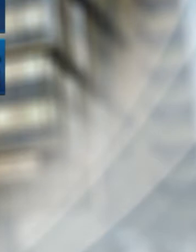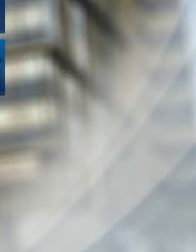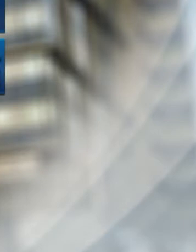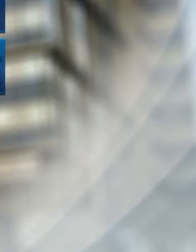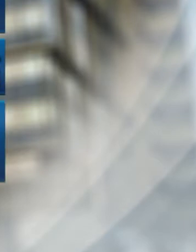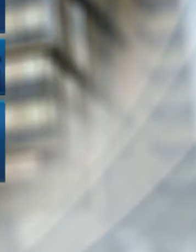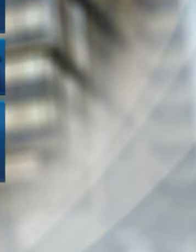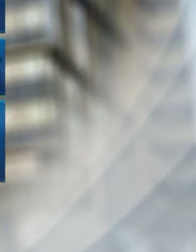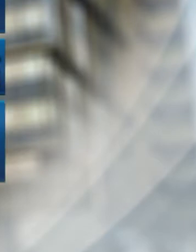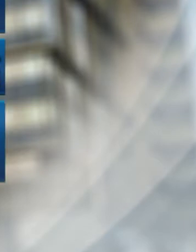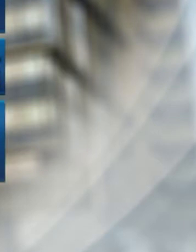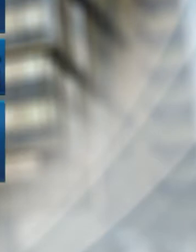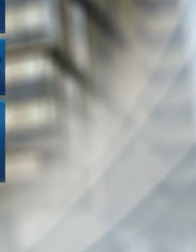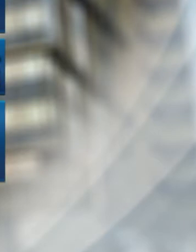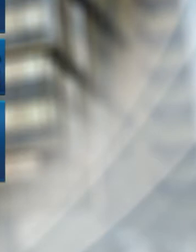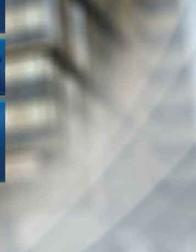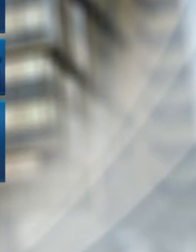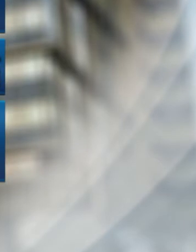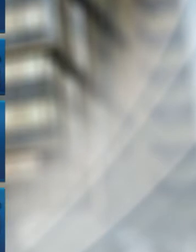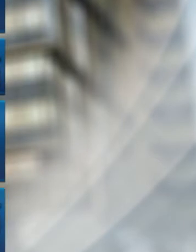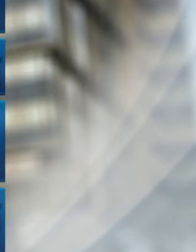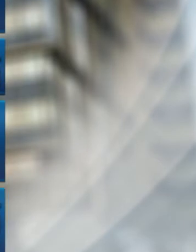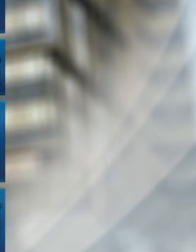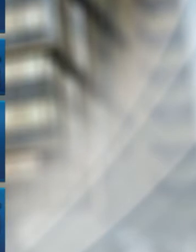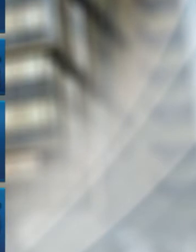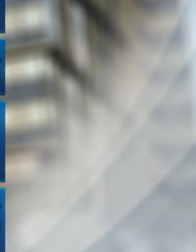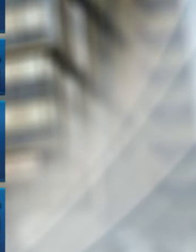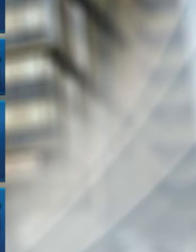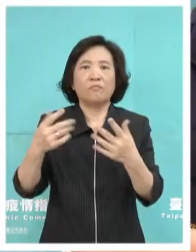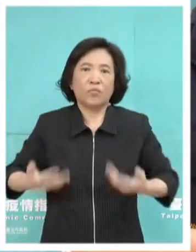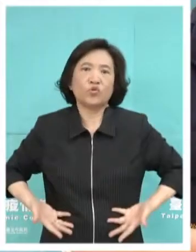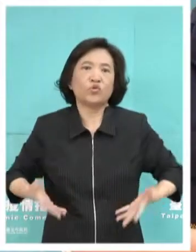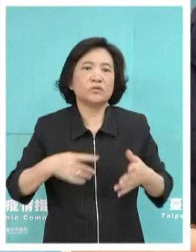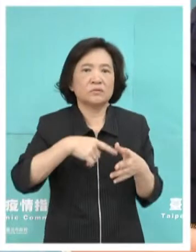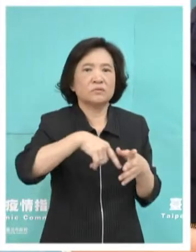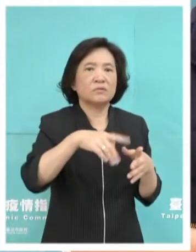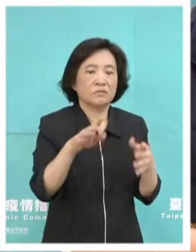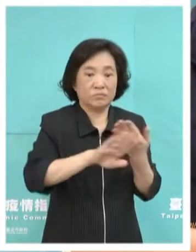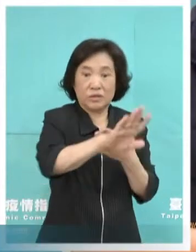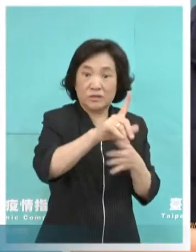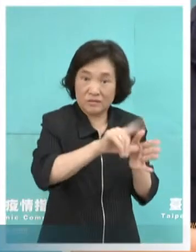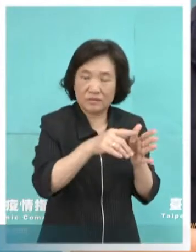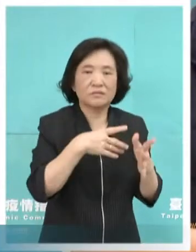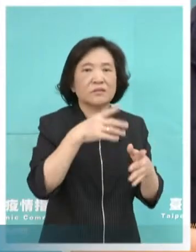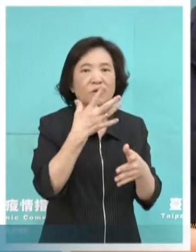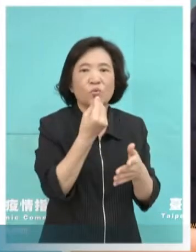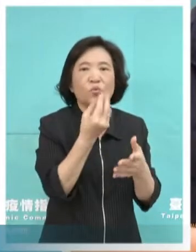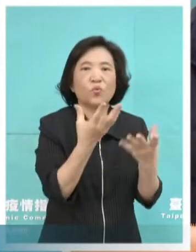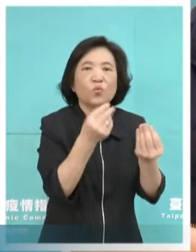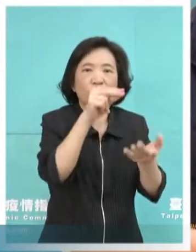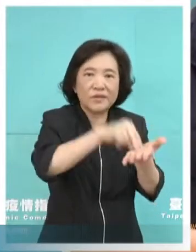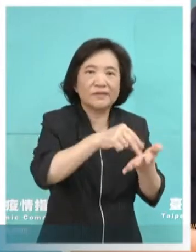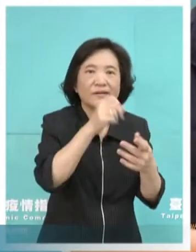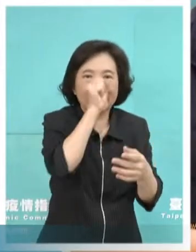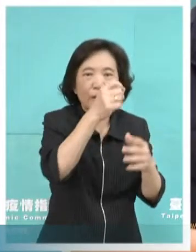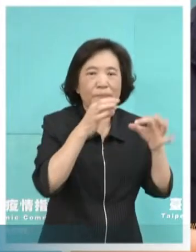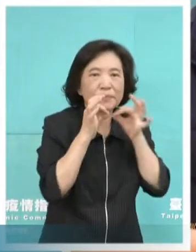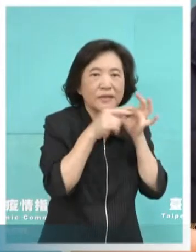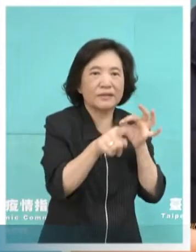乘火车从桃园到松山通勤上班。 那7月9号到7月15号。他每天的行动，因为